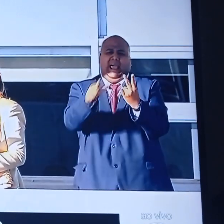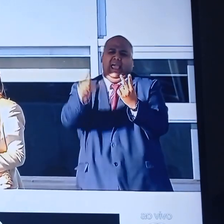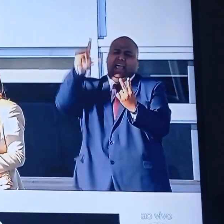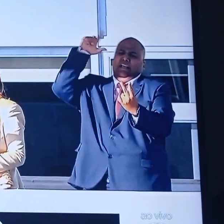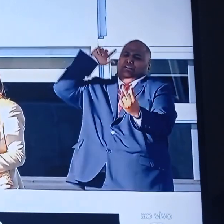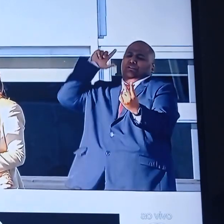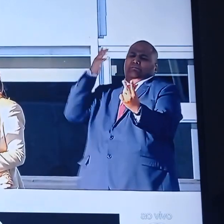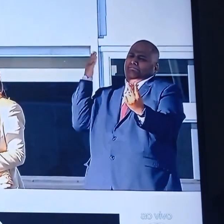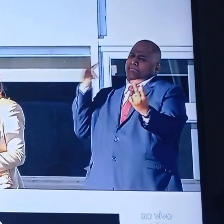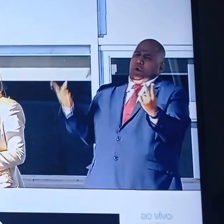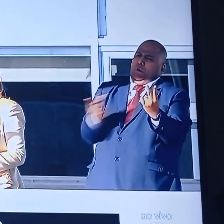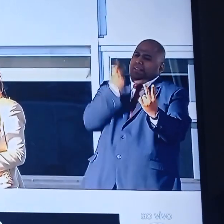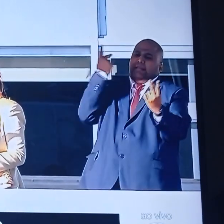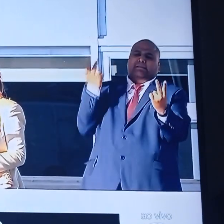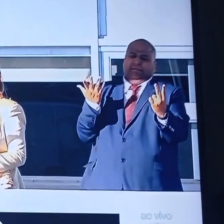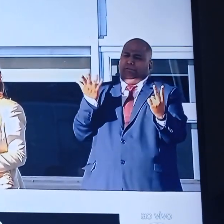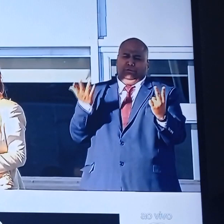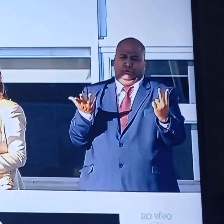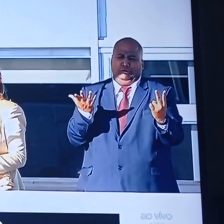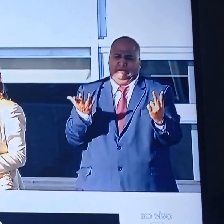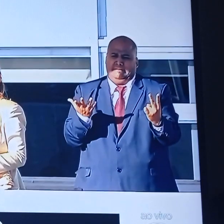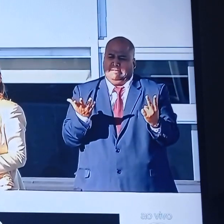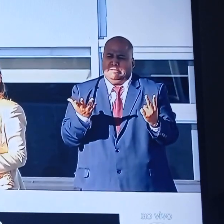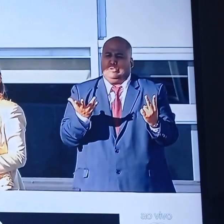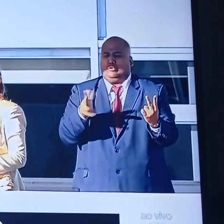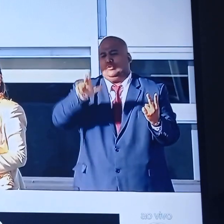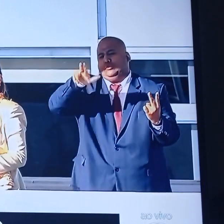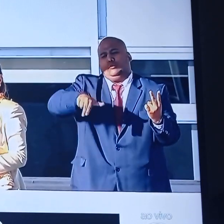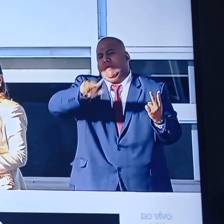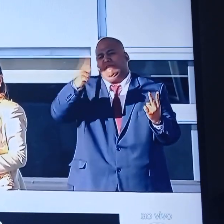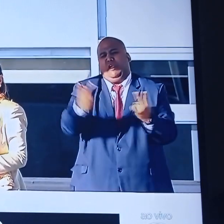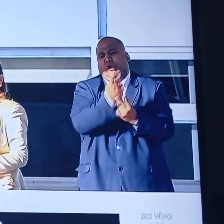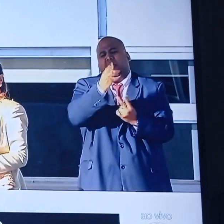a história jamais perdoará.